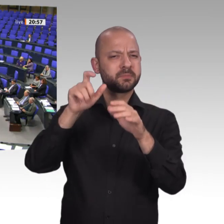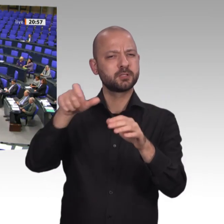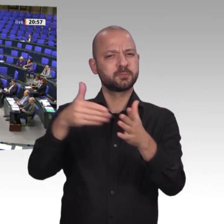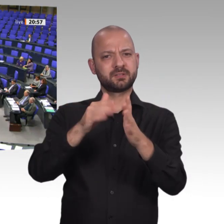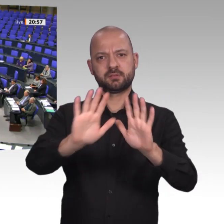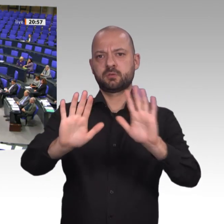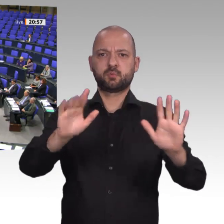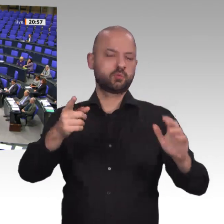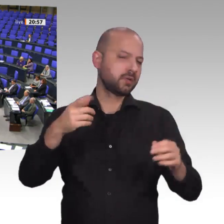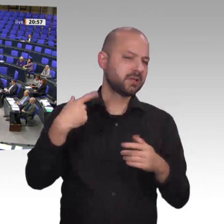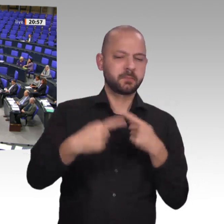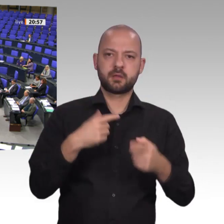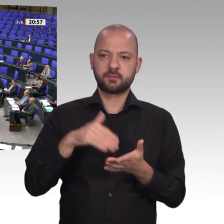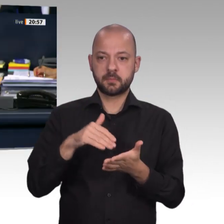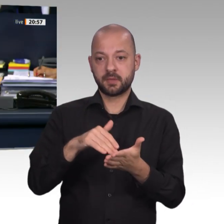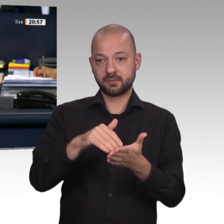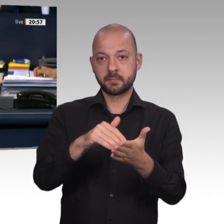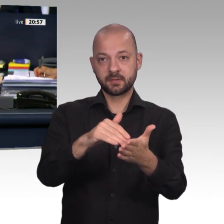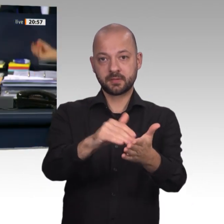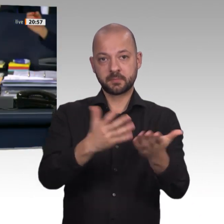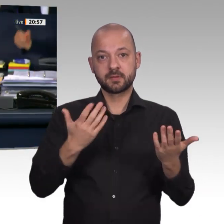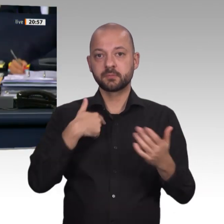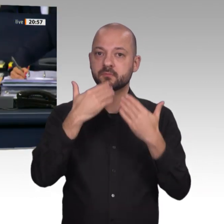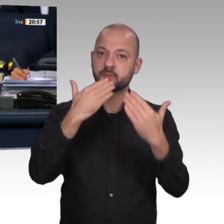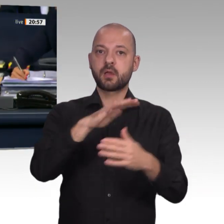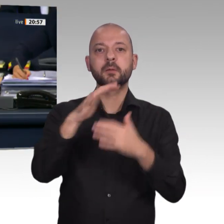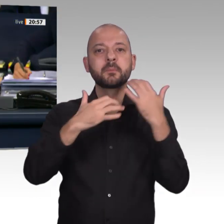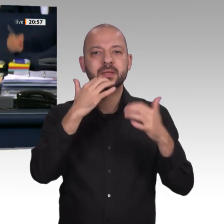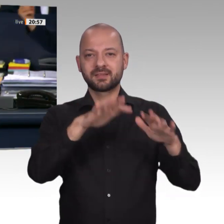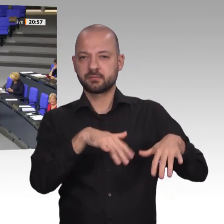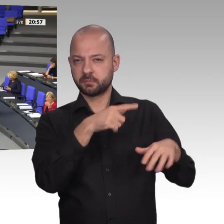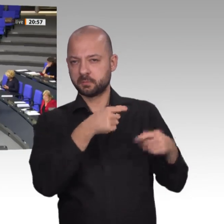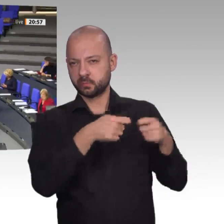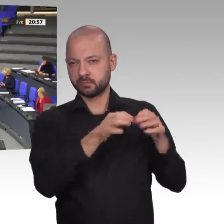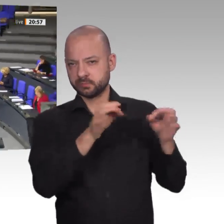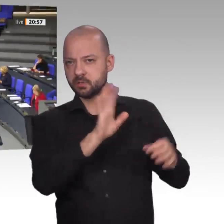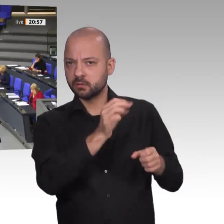Vielen Dank, Frau Staatssekretärin. Als nächster Redner erhält das Wort der Kollege Uwe Witt, AfD-Fraktion.